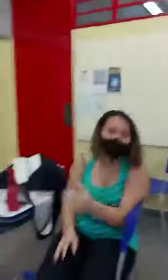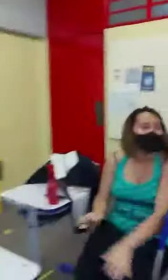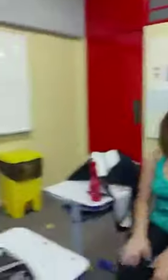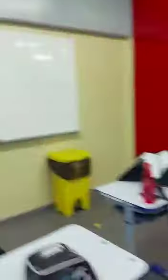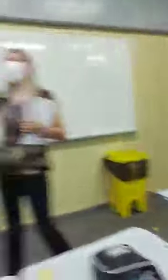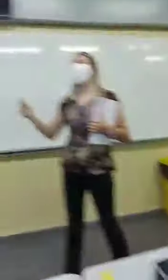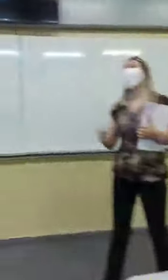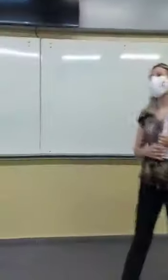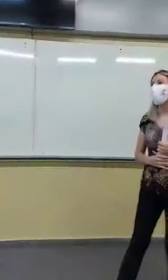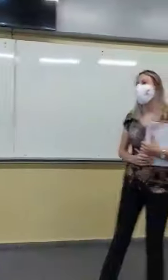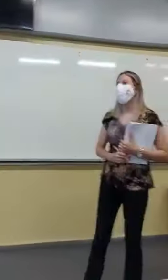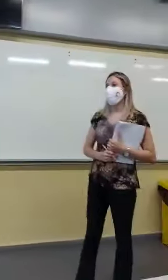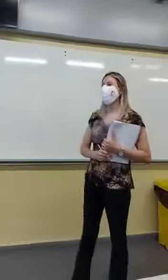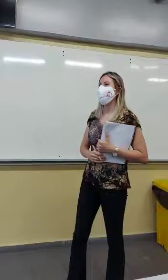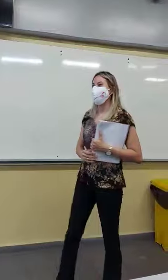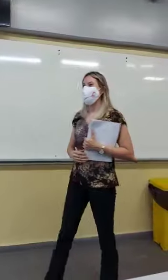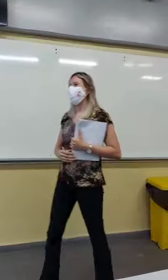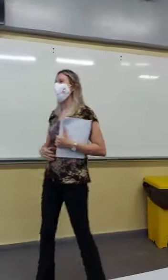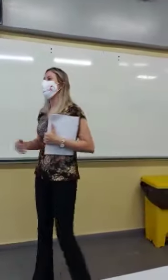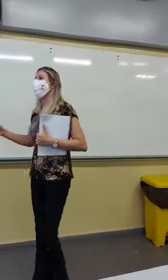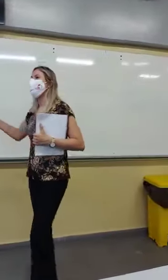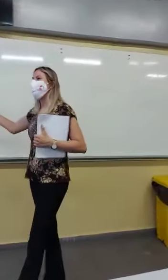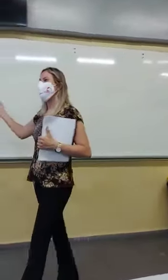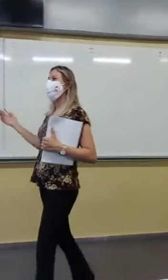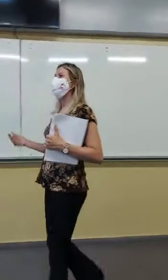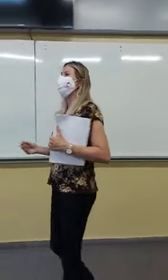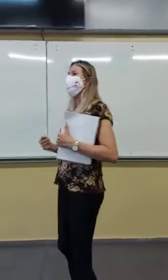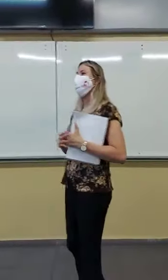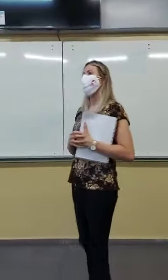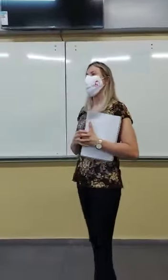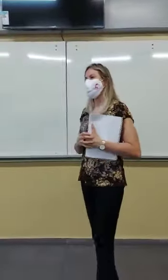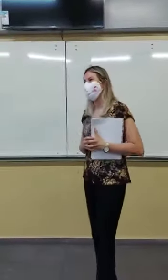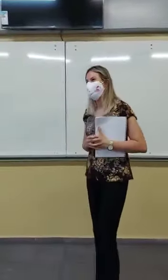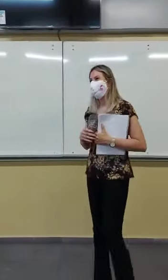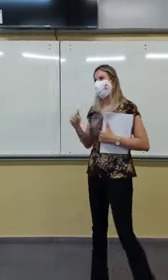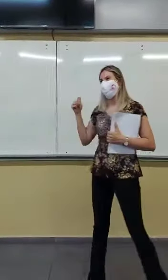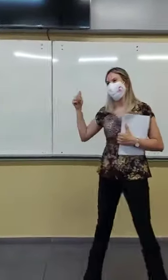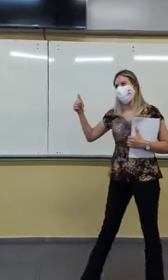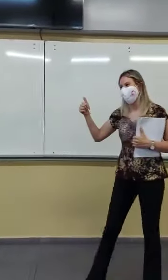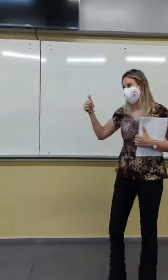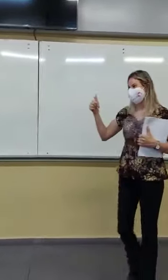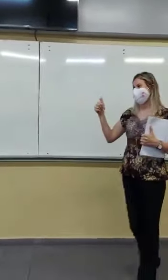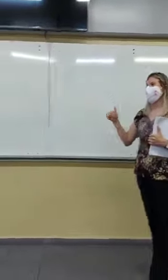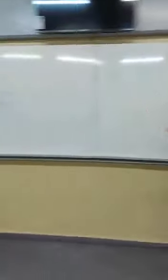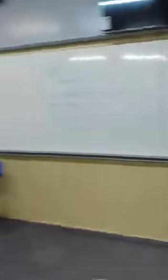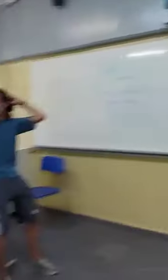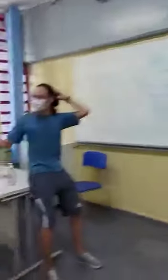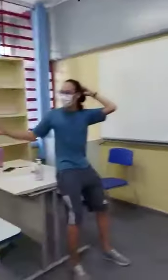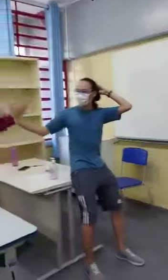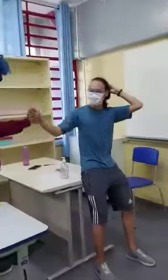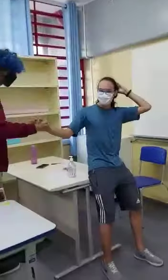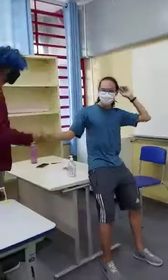Parabéns, pessoal. Parabéns. Eu souber a nota de 9 e faz de hoje, tá? É isso. Quanto só?